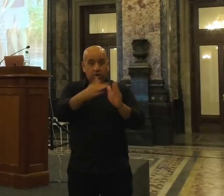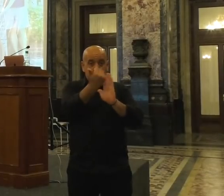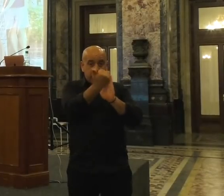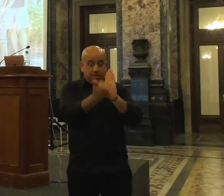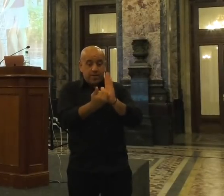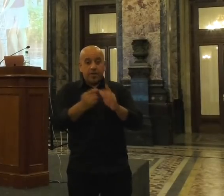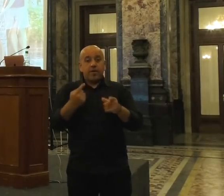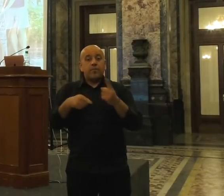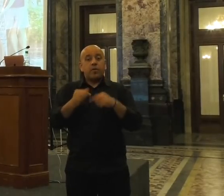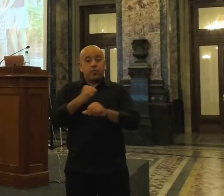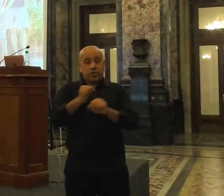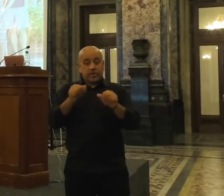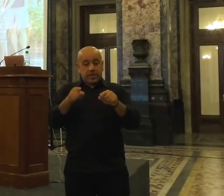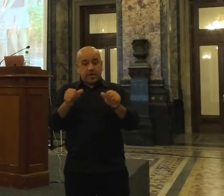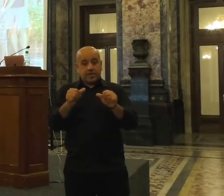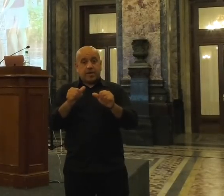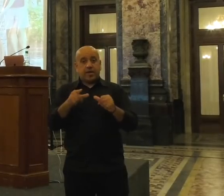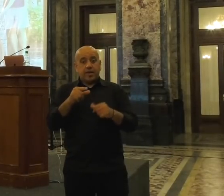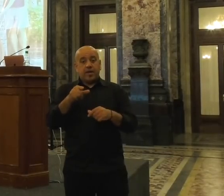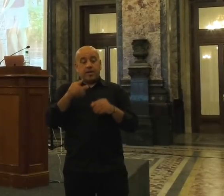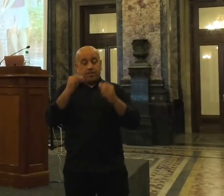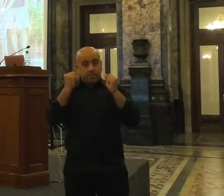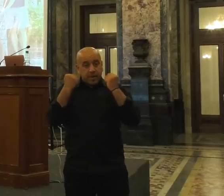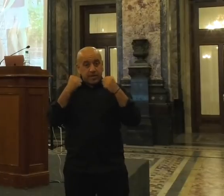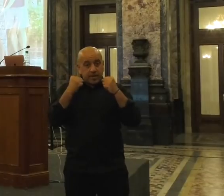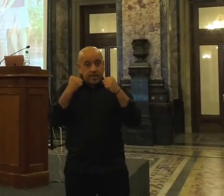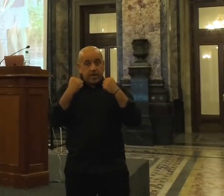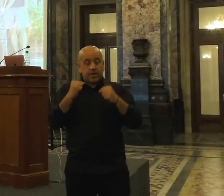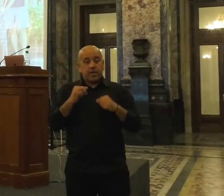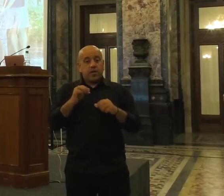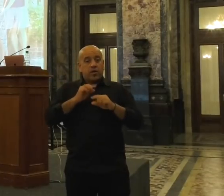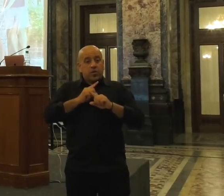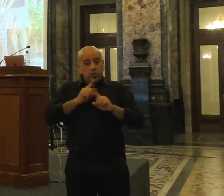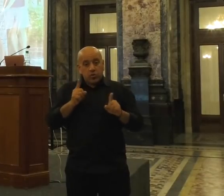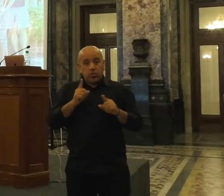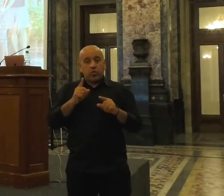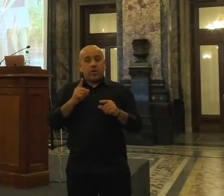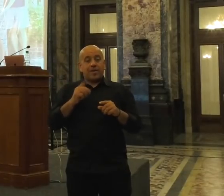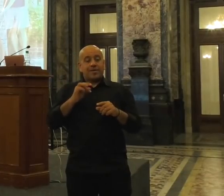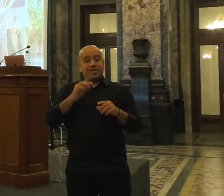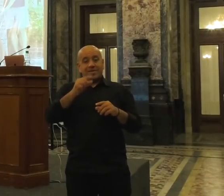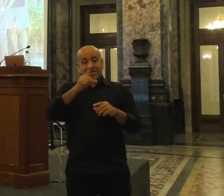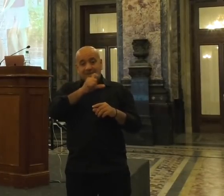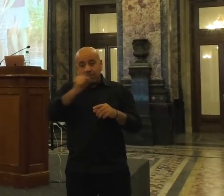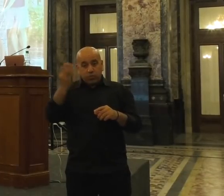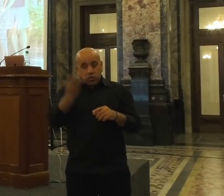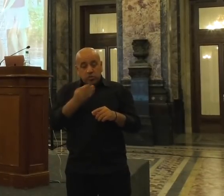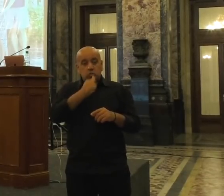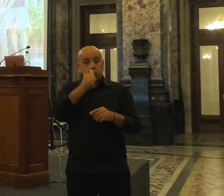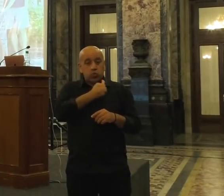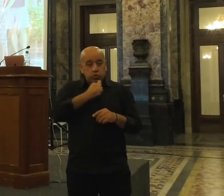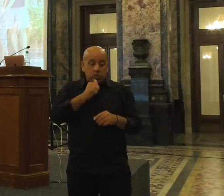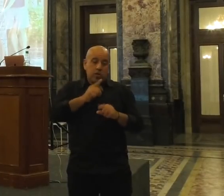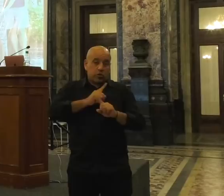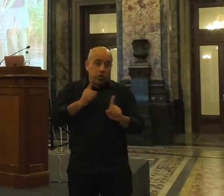pero sí puedes hacer los ejercicios y no eliminar totalmente el problema, pero sí suavizarlo,